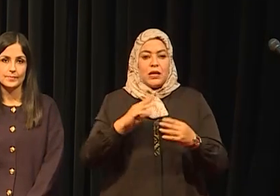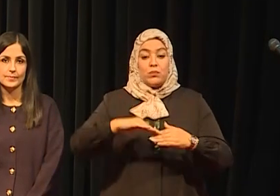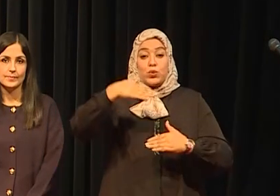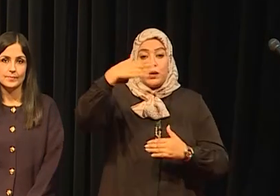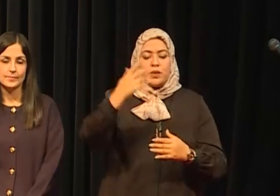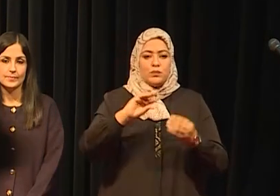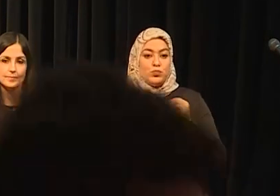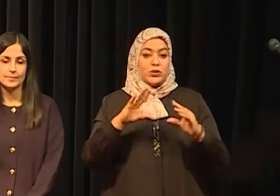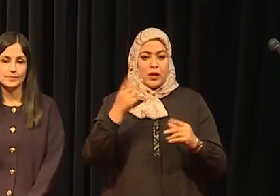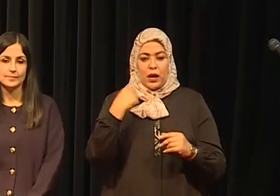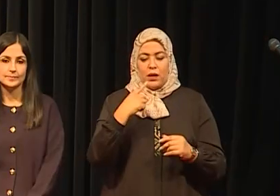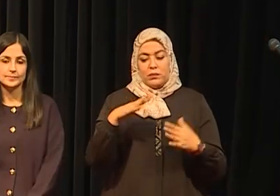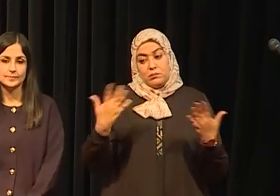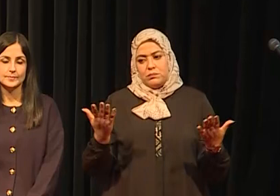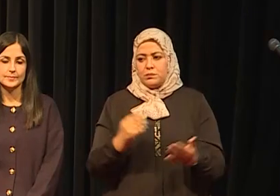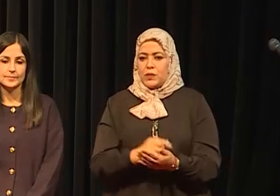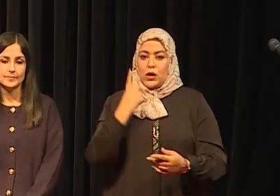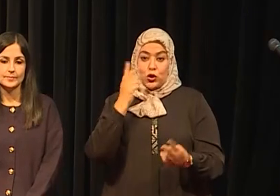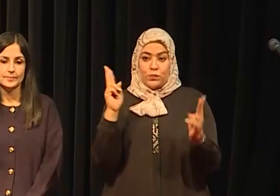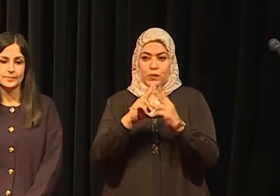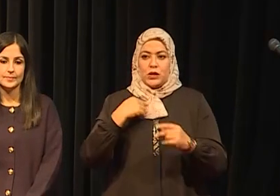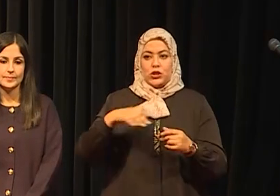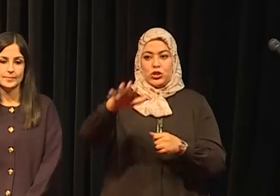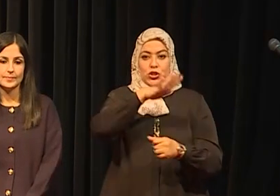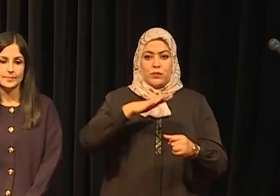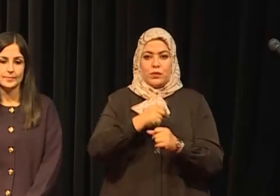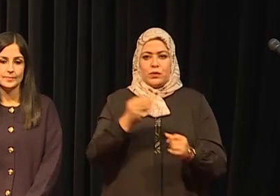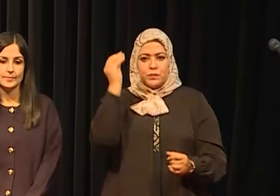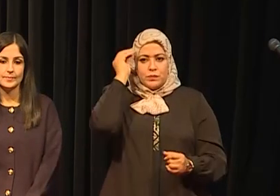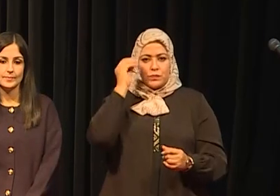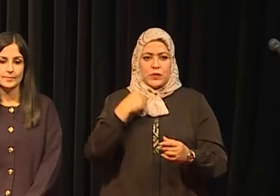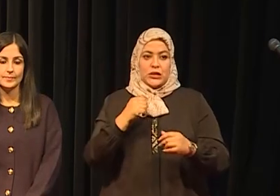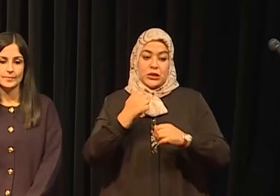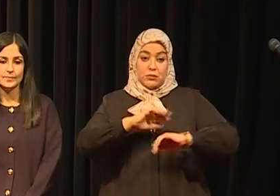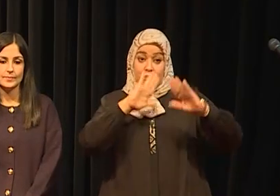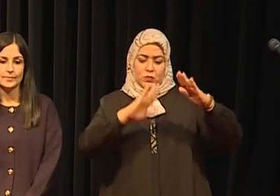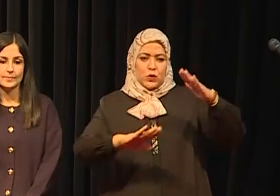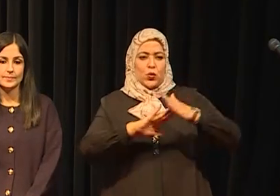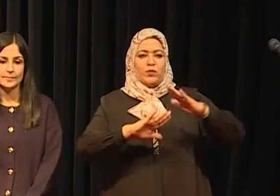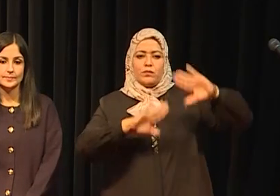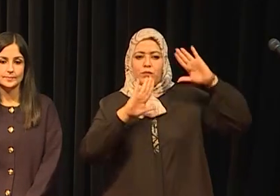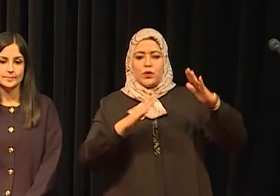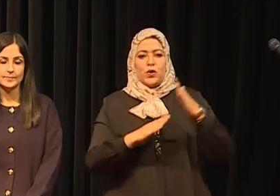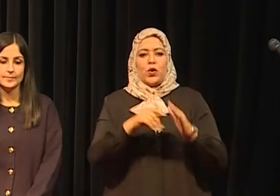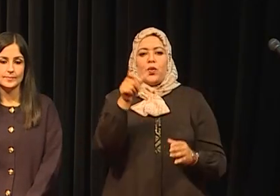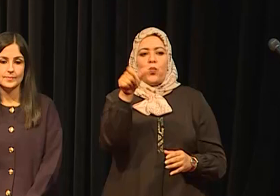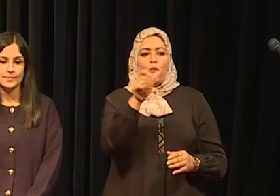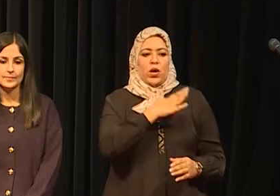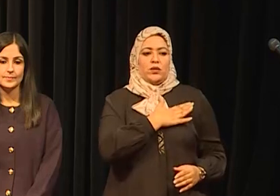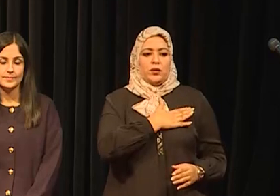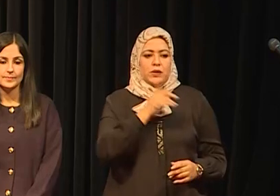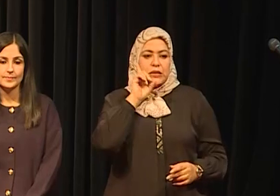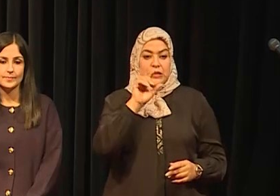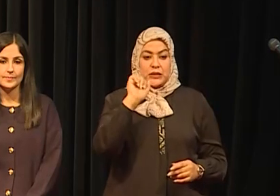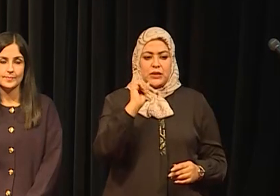تعرضها للضرر، ما يجعلنا جميعا أمام تحدي يضمن للمواطن عامة